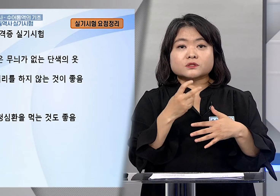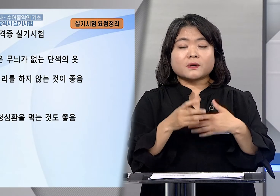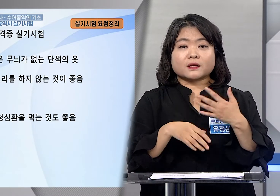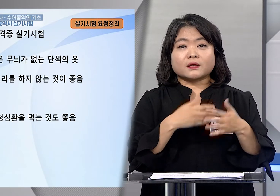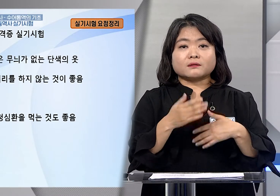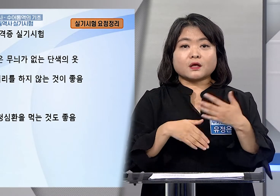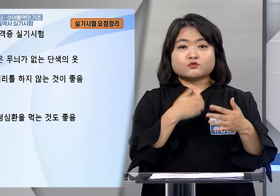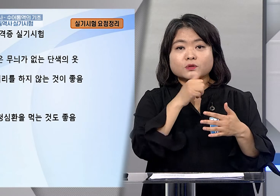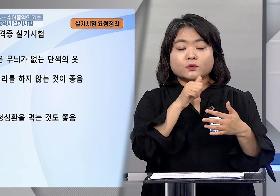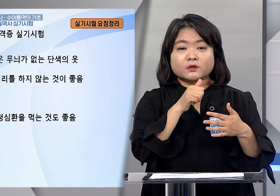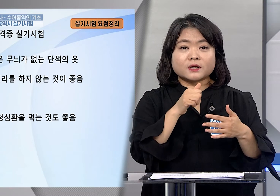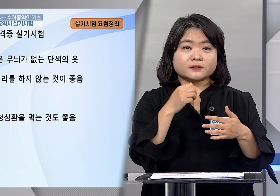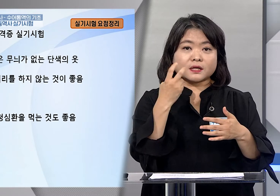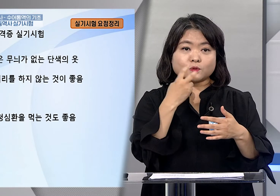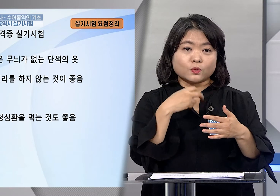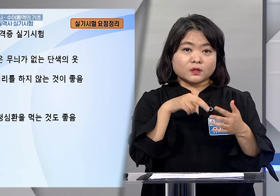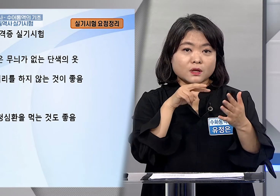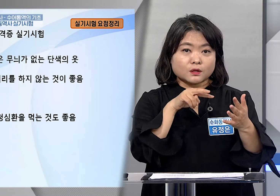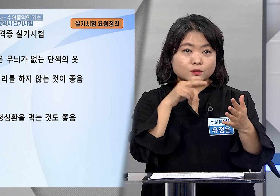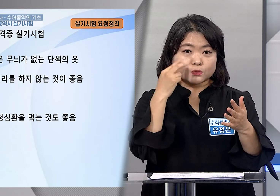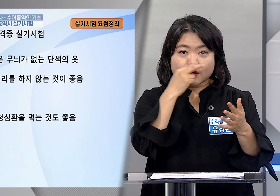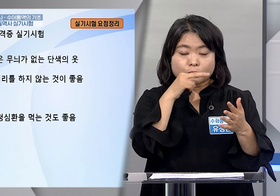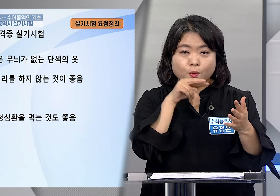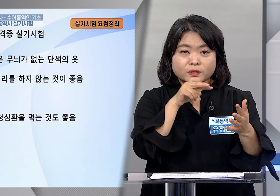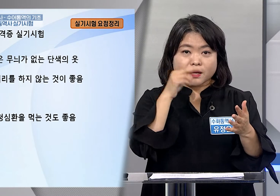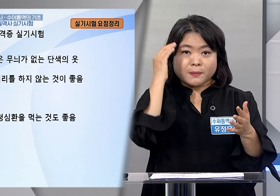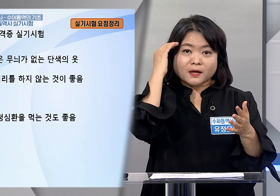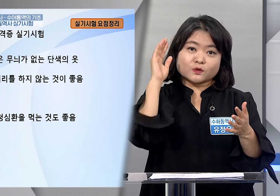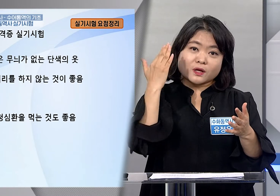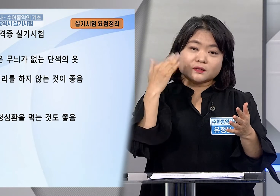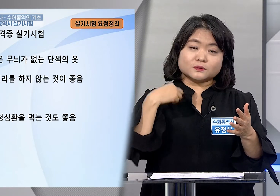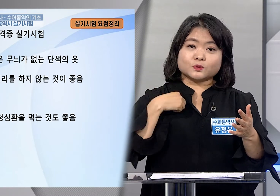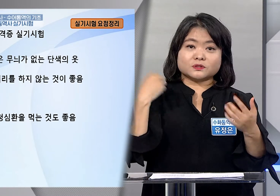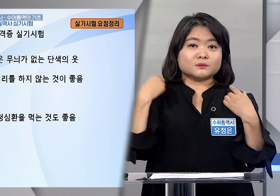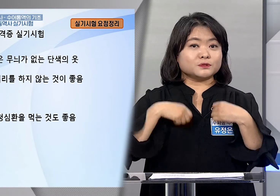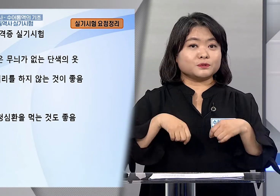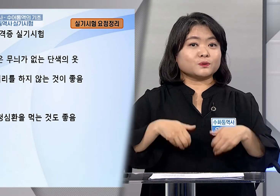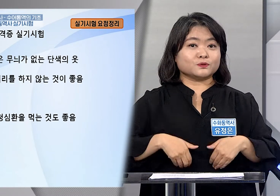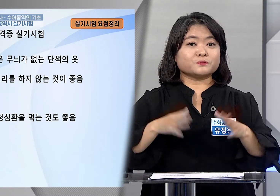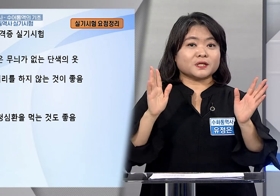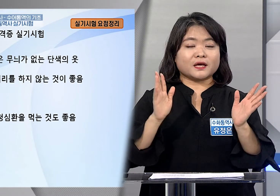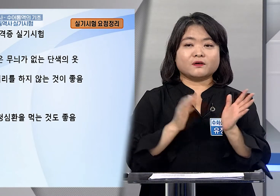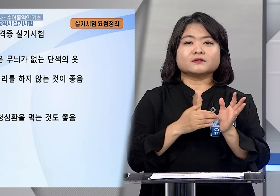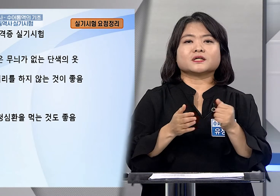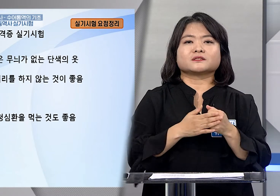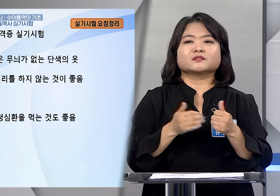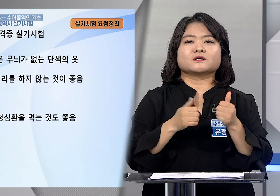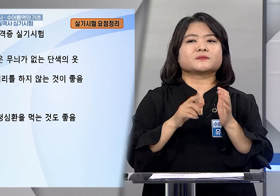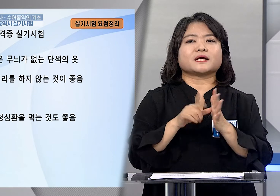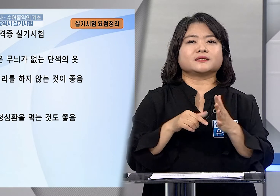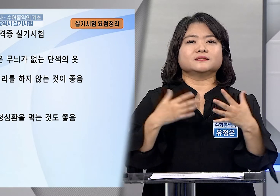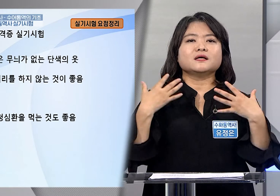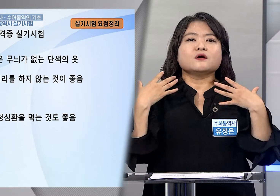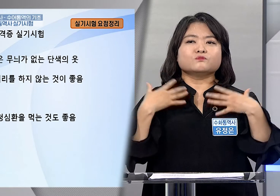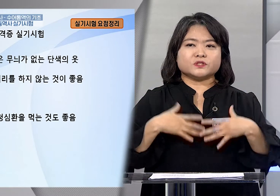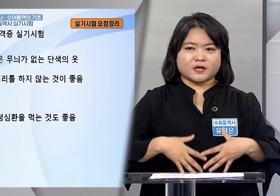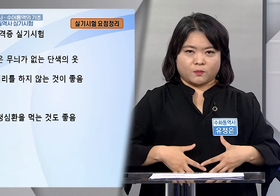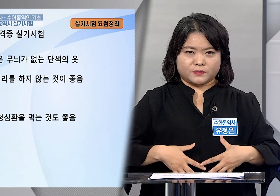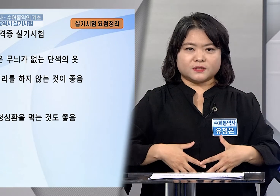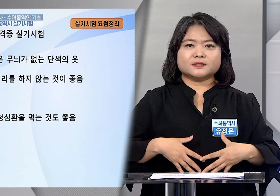채점하게 되는데 수화 통역을 할 때 이 농인의 보기에 방해되는 옷을 입을 필요는 없잖아요. 그래서 시험 당일은 무늬가 없는